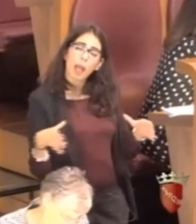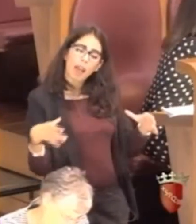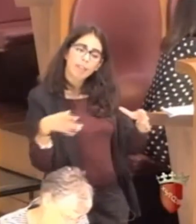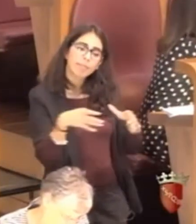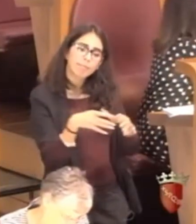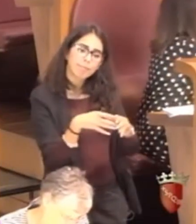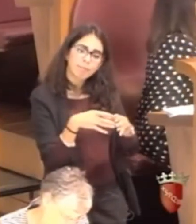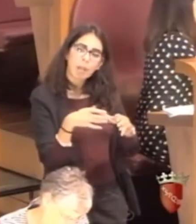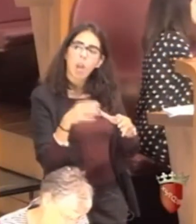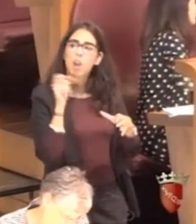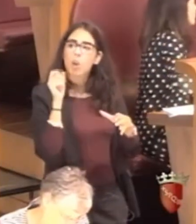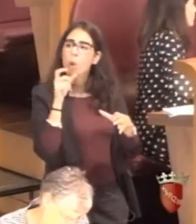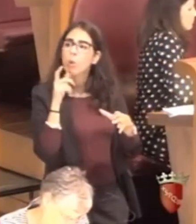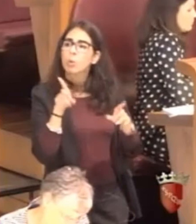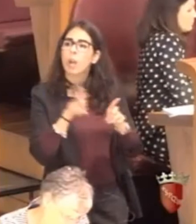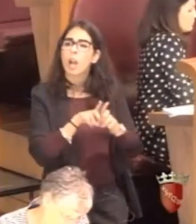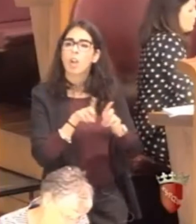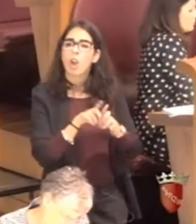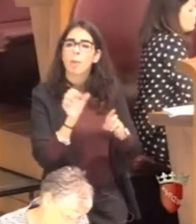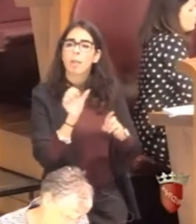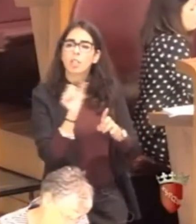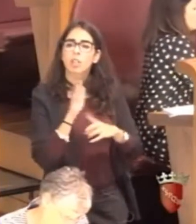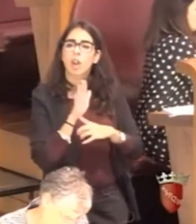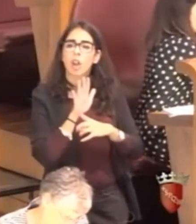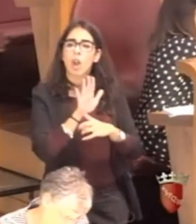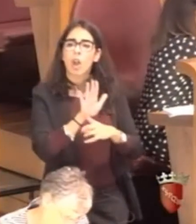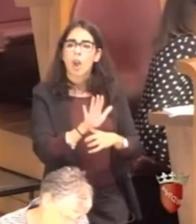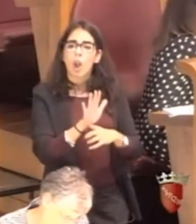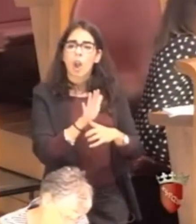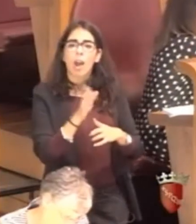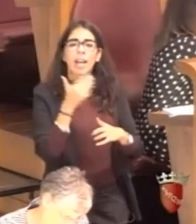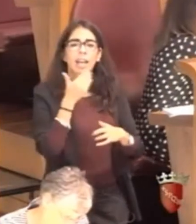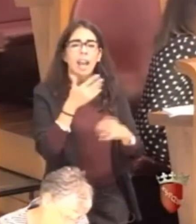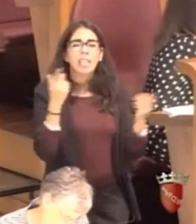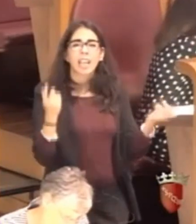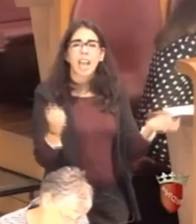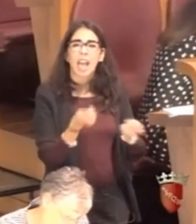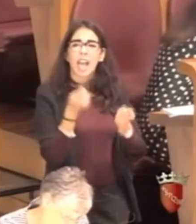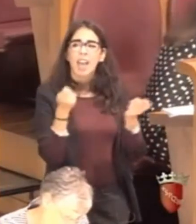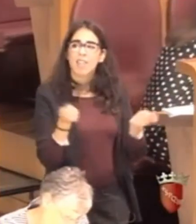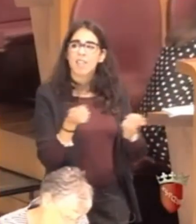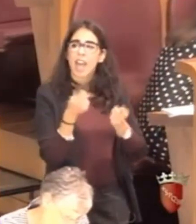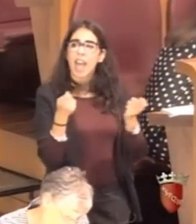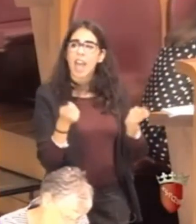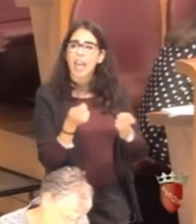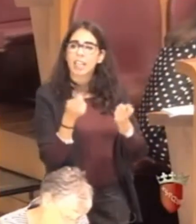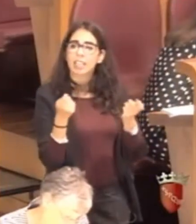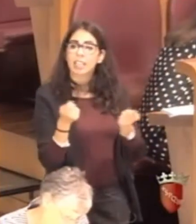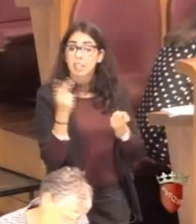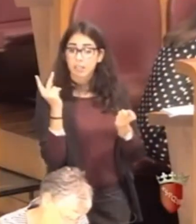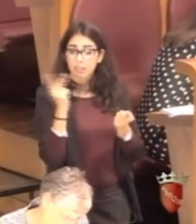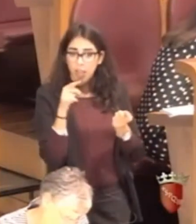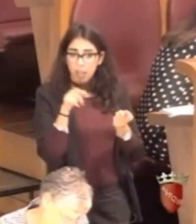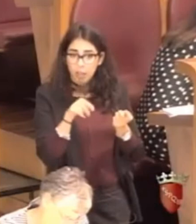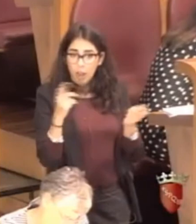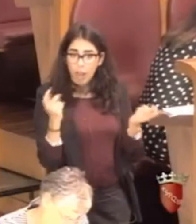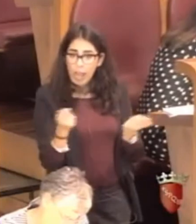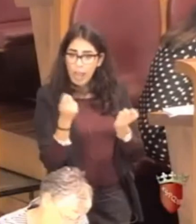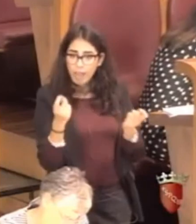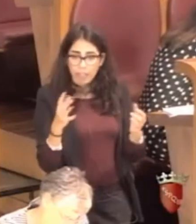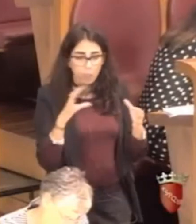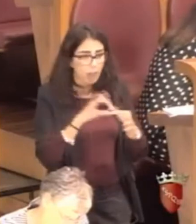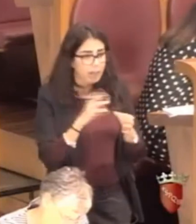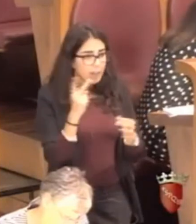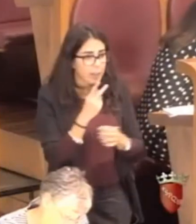espressione solo di eventi che non abbiano a che fare col concetto di cultura stessa, non